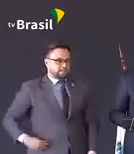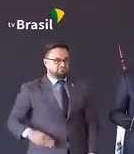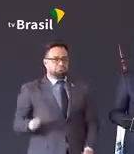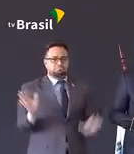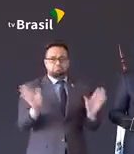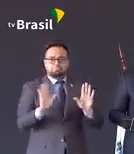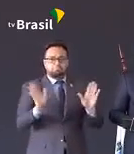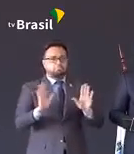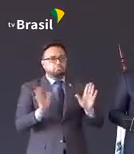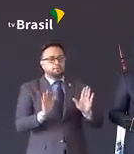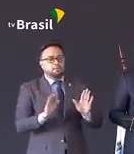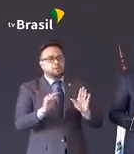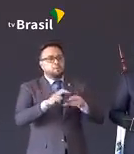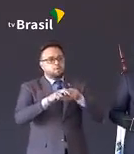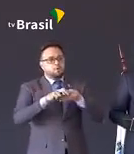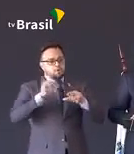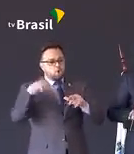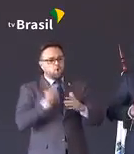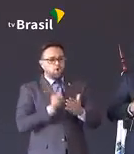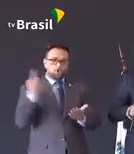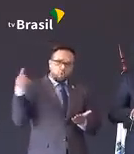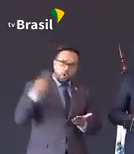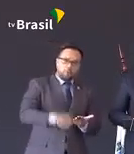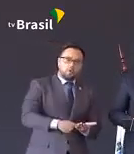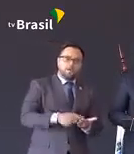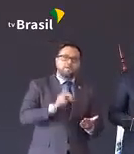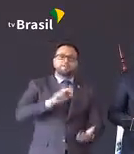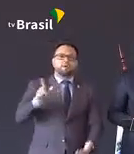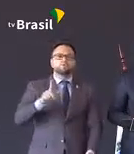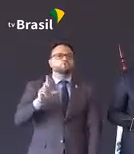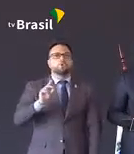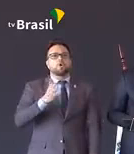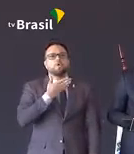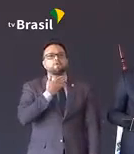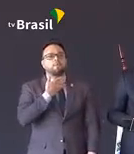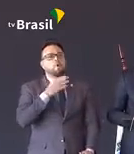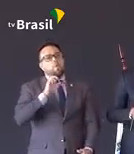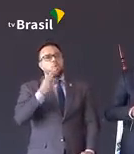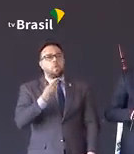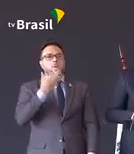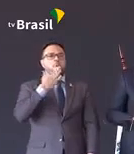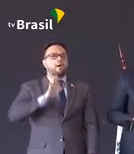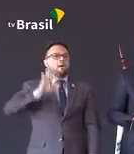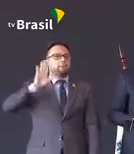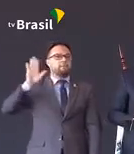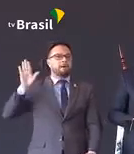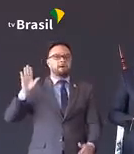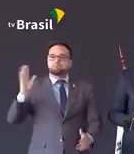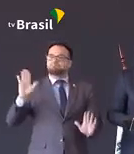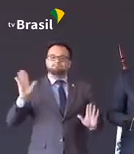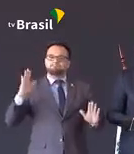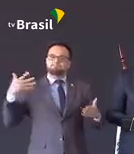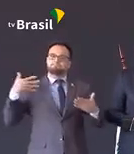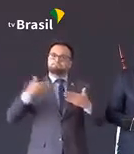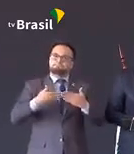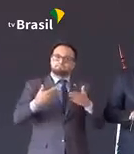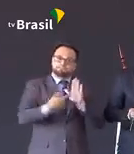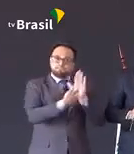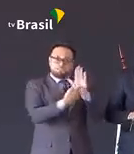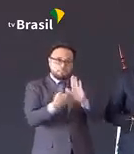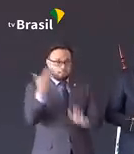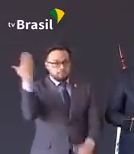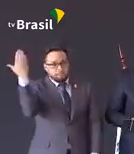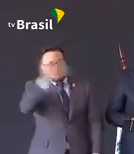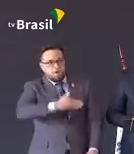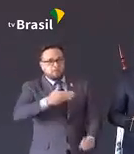isso é um compromisso nosso, não apenas verbal ou de campanha. Vem se comprovando na prática